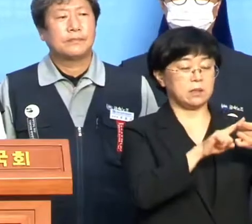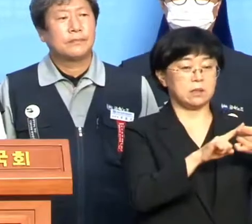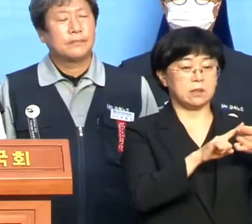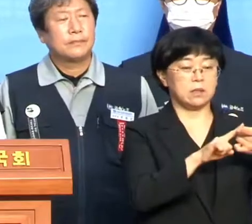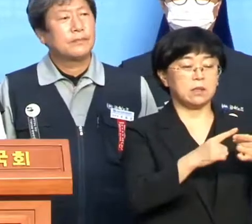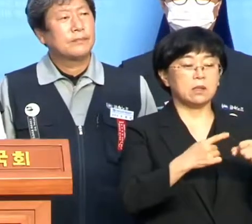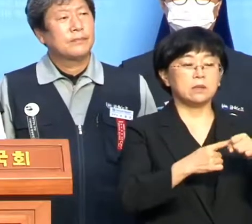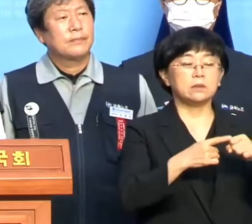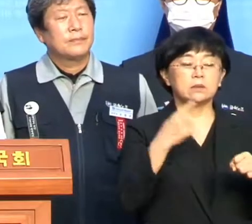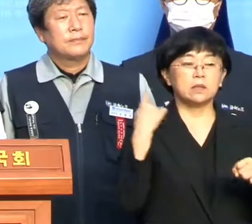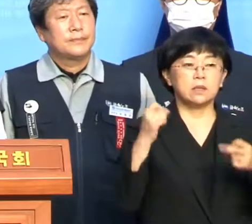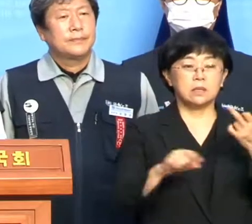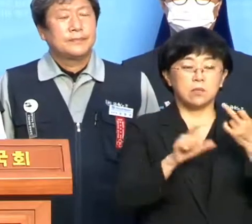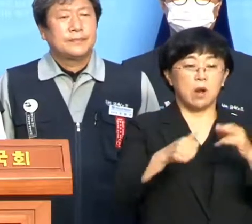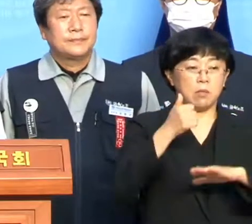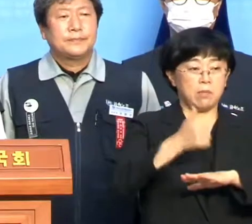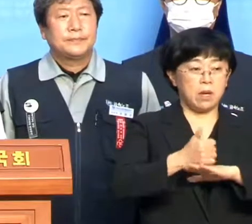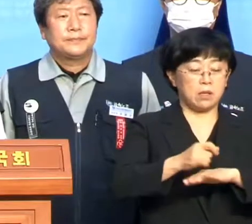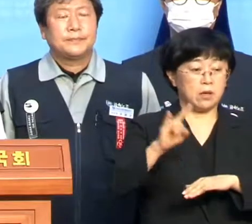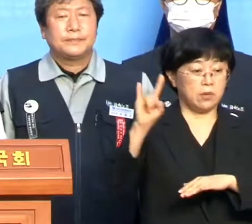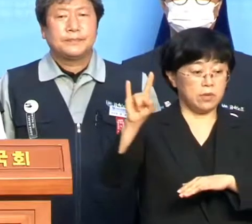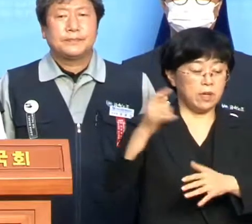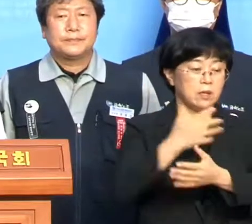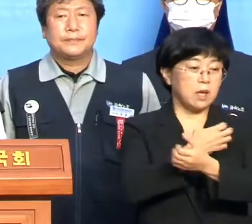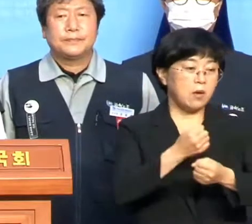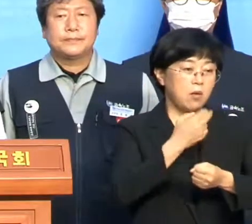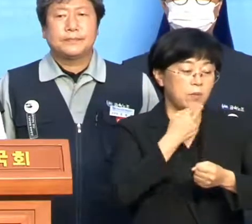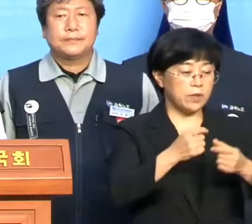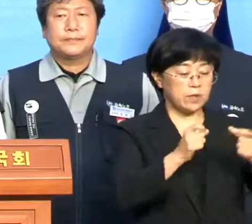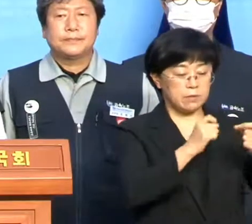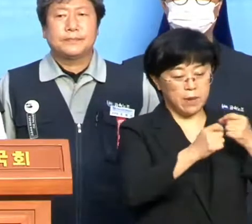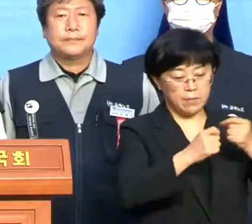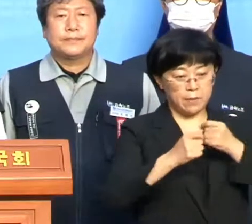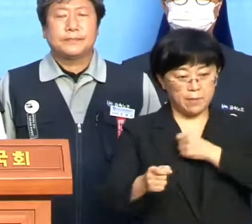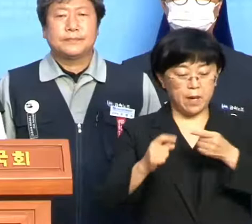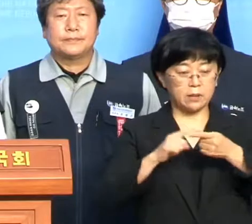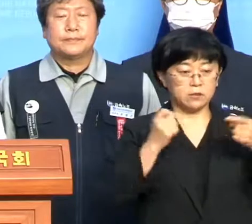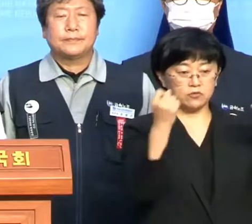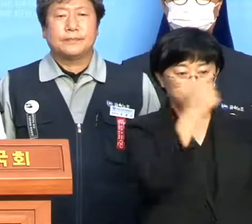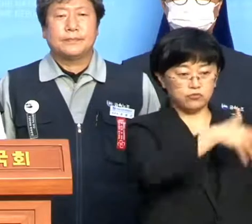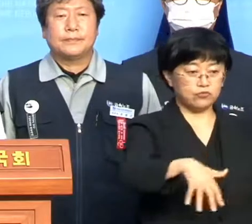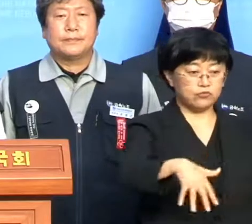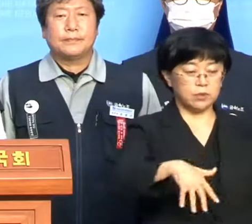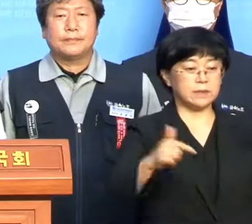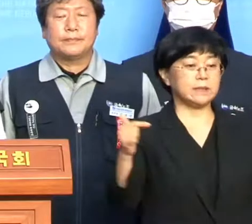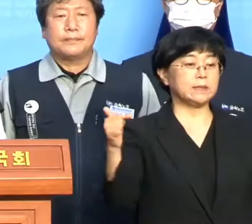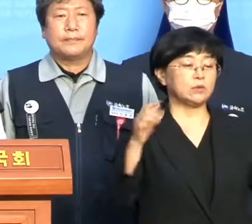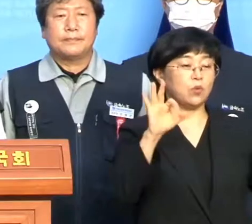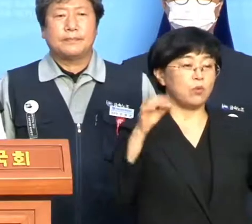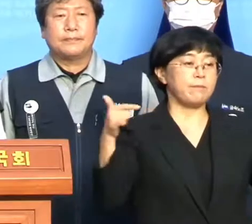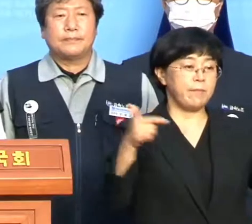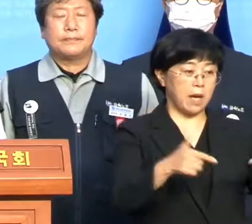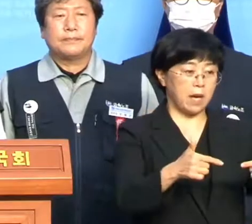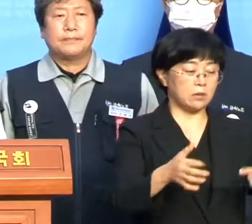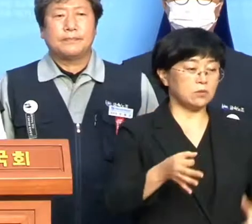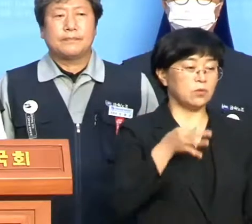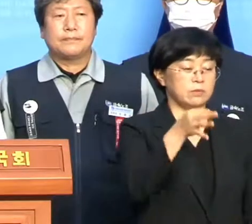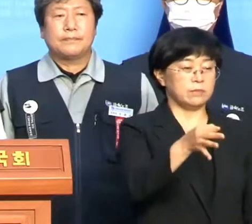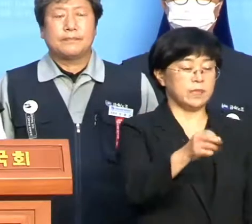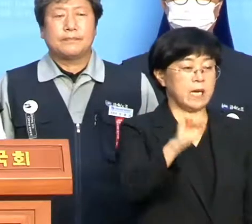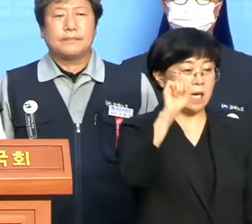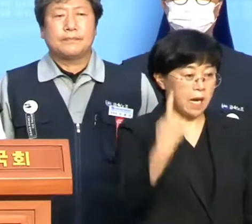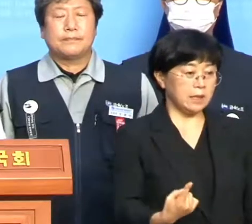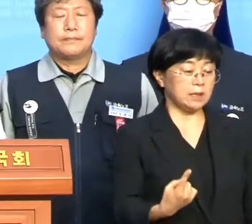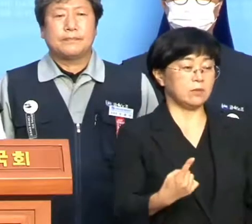힘 현대중공업은 무게 약 상태 하도급 일방적인 하도급 삭감 하도급대금을 후려치기